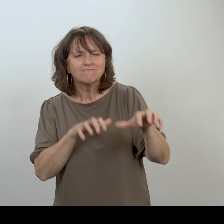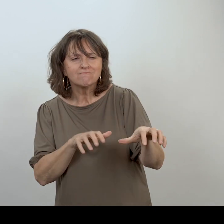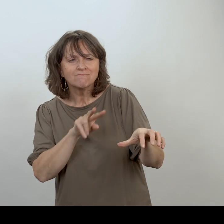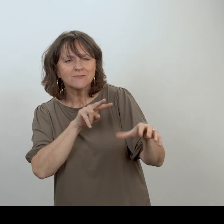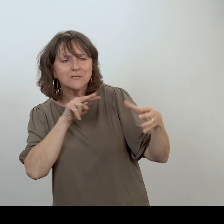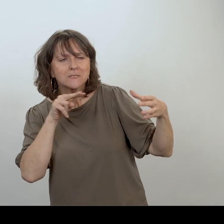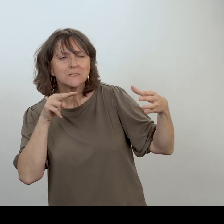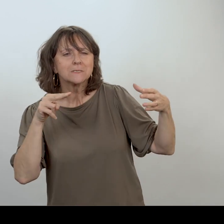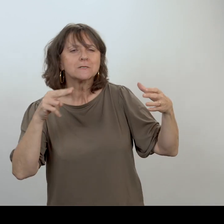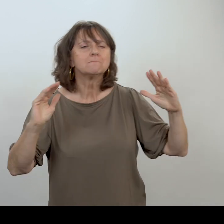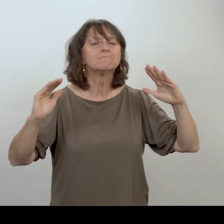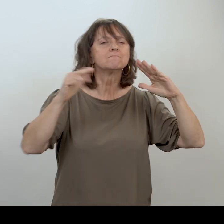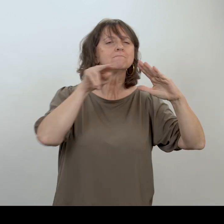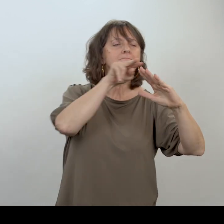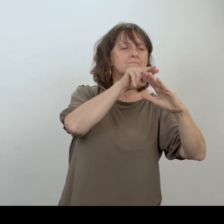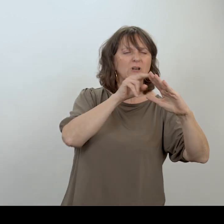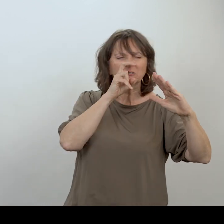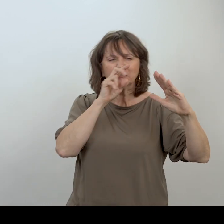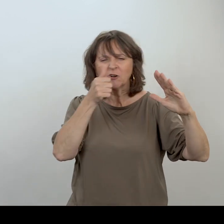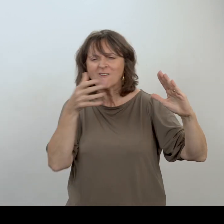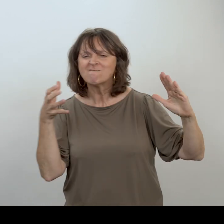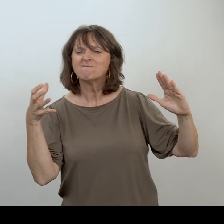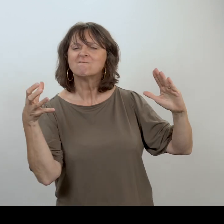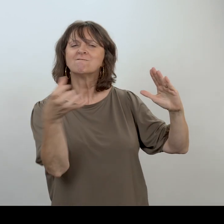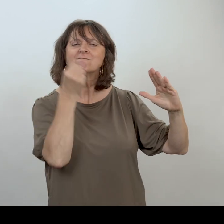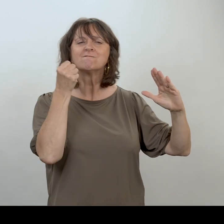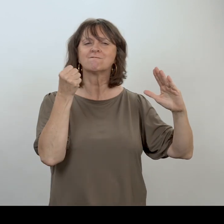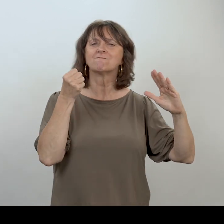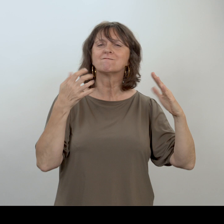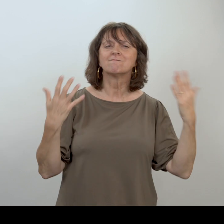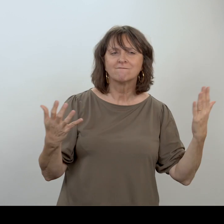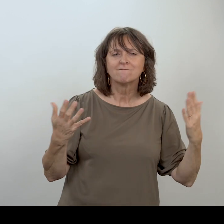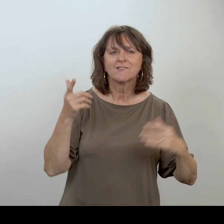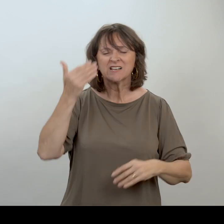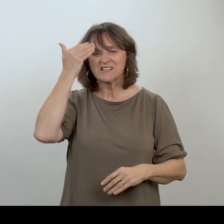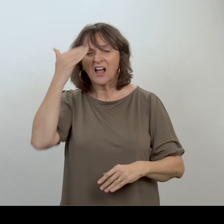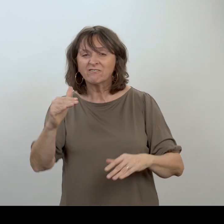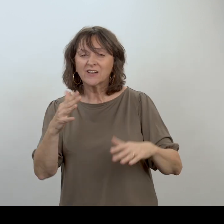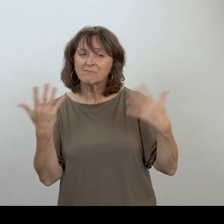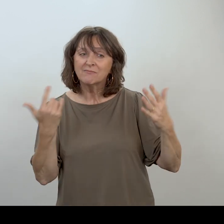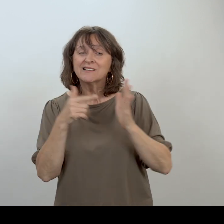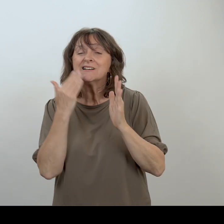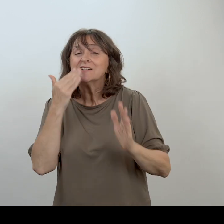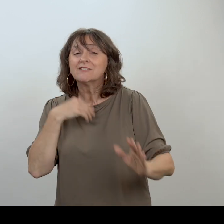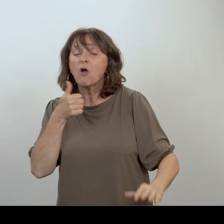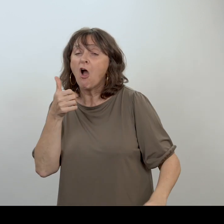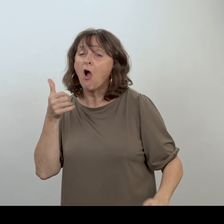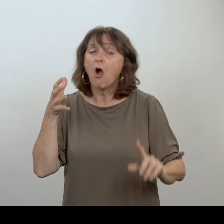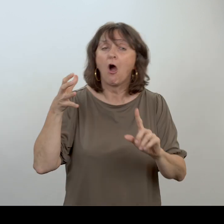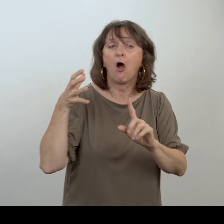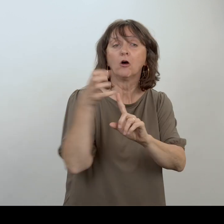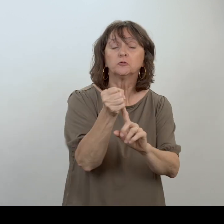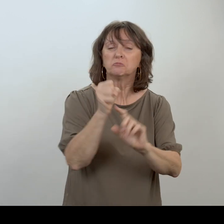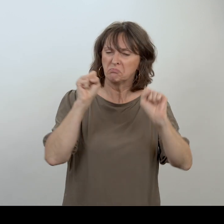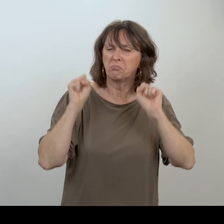avait aussi un lion qui rôdait autour de cette colline à la recherche de sa proie. Il savait qu'il